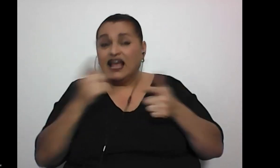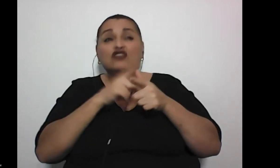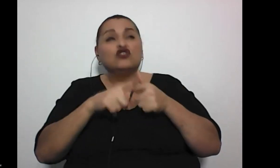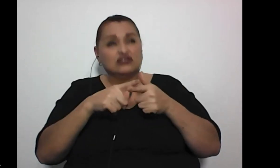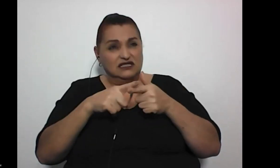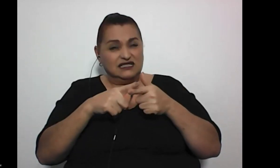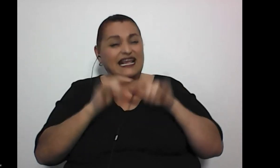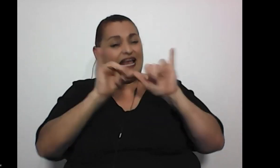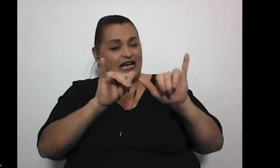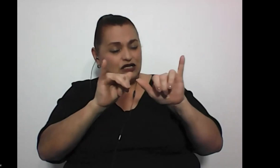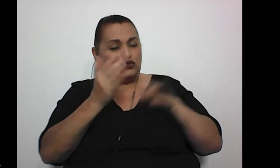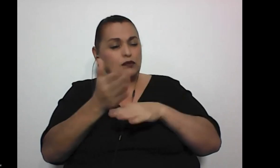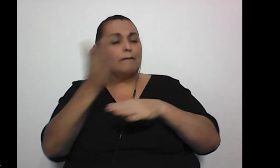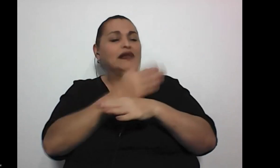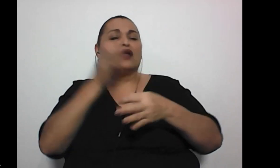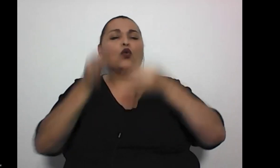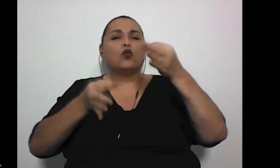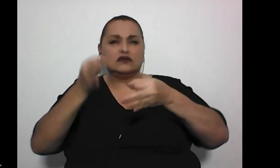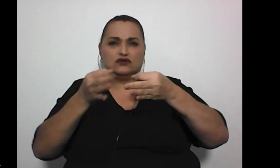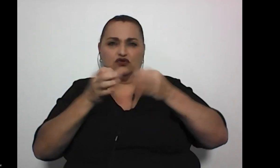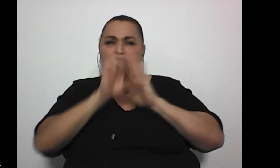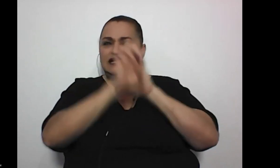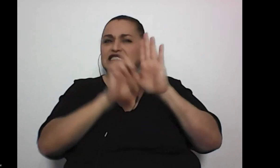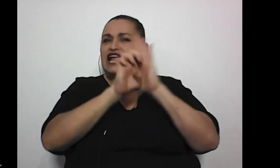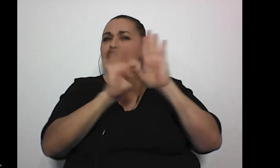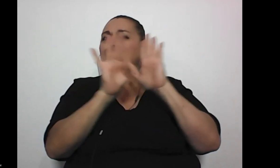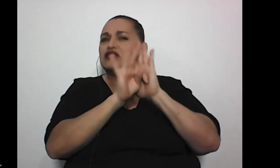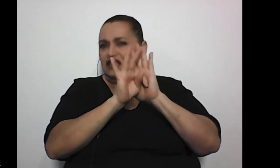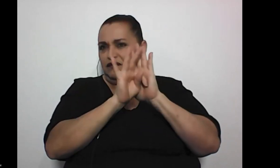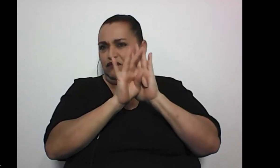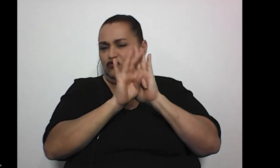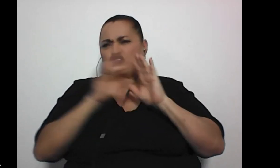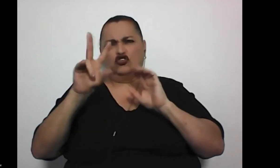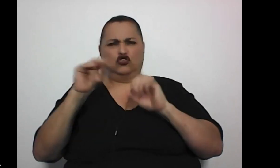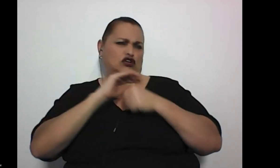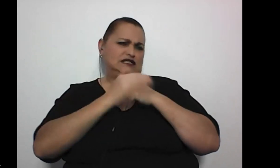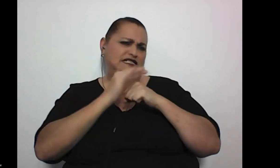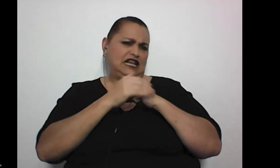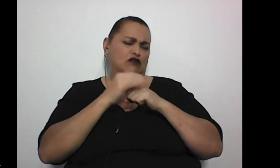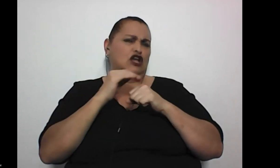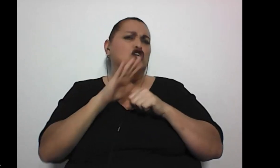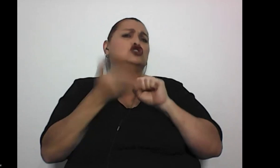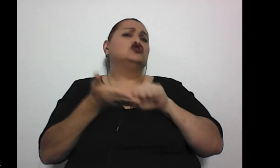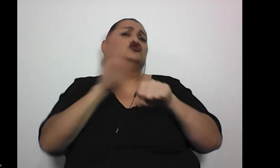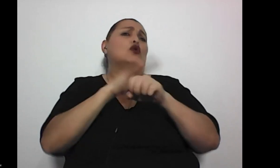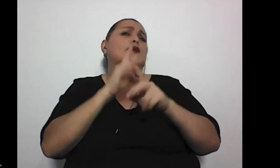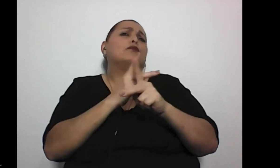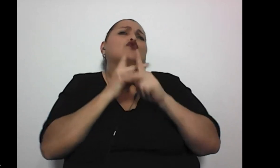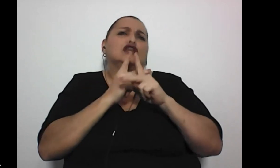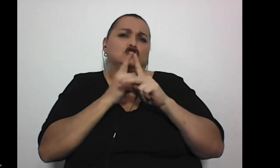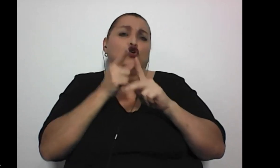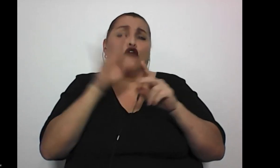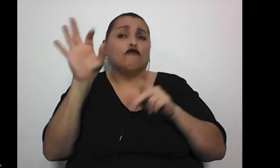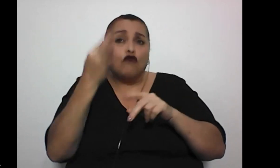son estos prejuicios y estos estereotipos los que hacen no que nos chineen más que nos sobreprotejan y la sobreprotección es una forma de